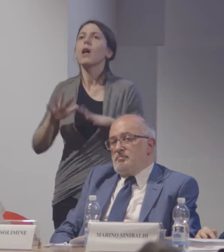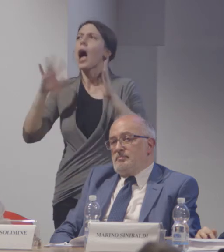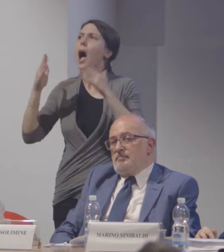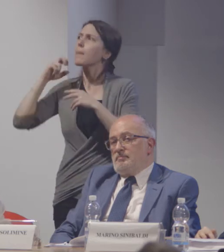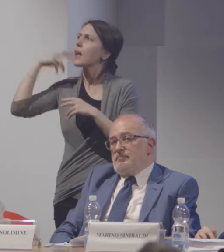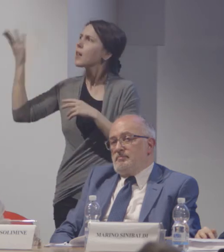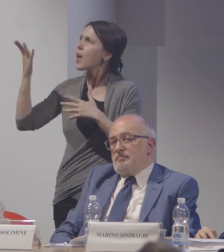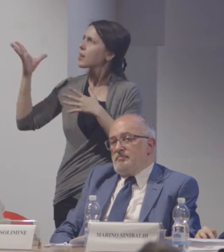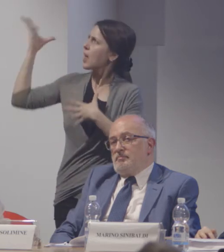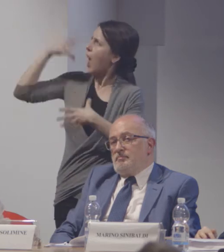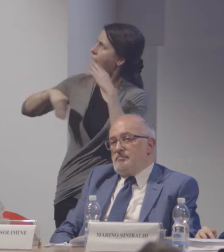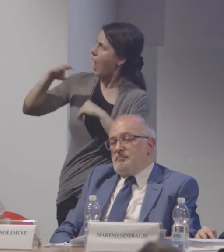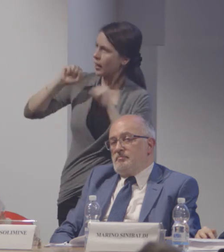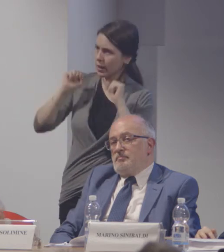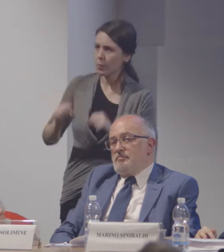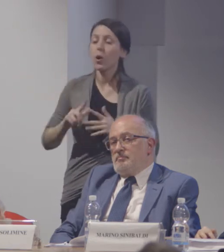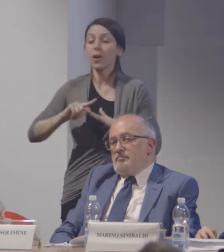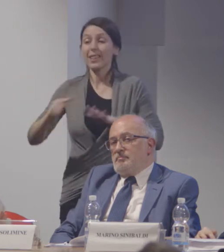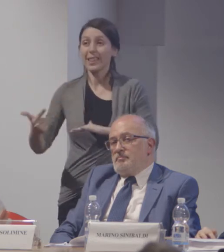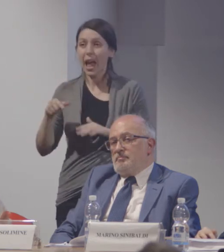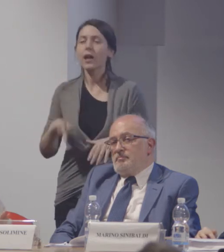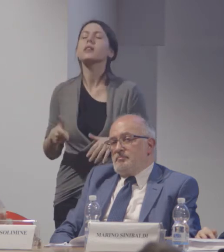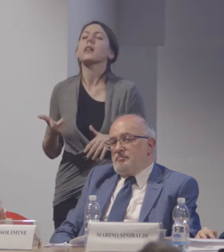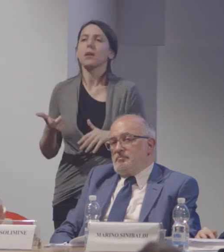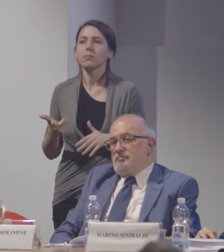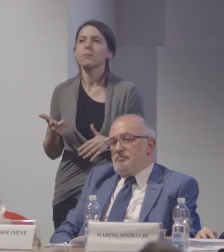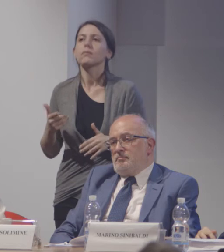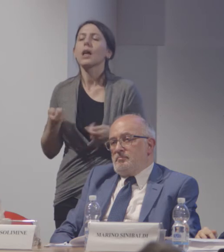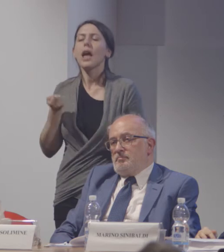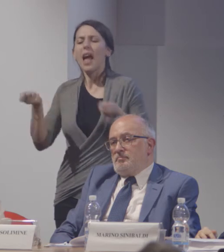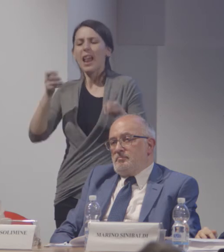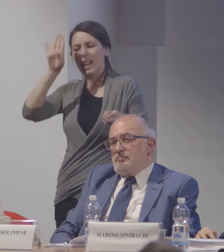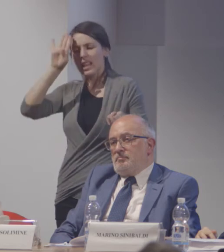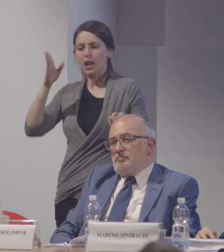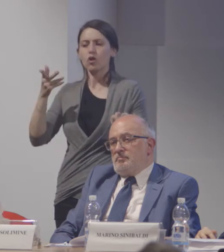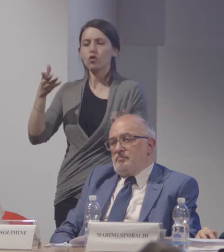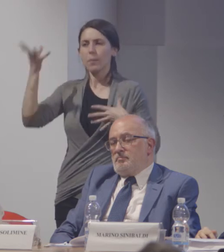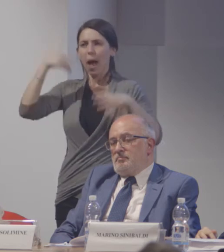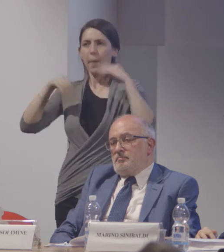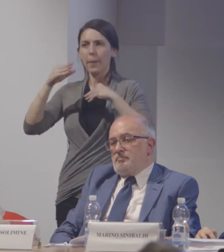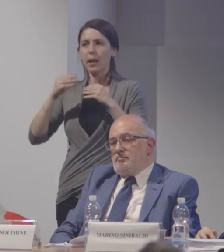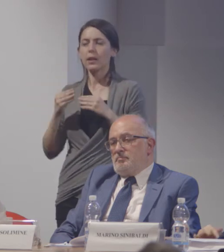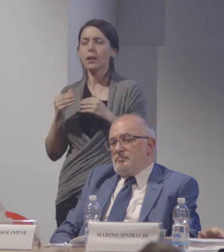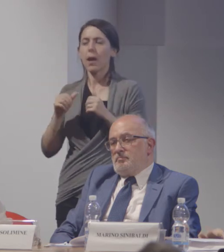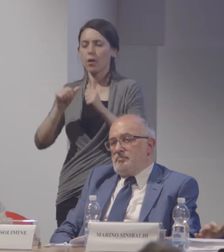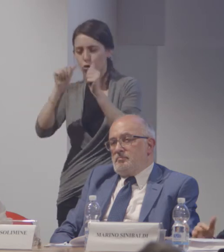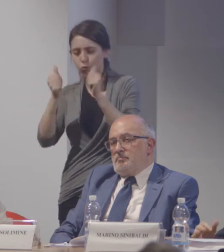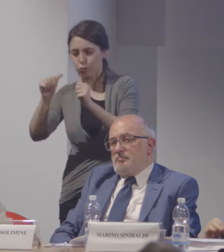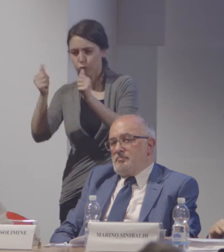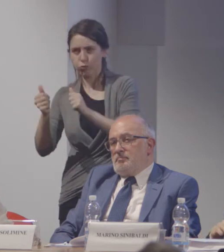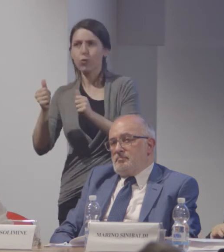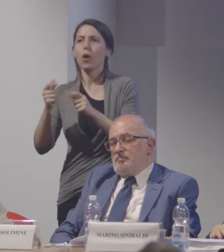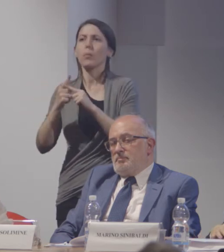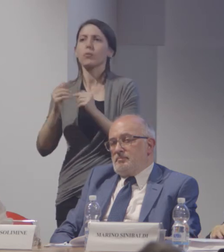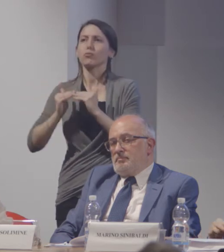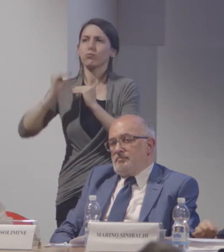di apprendimento, e infine modellizzare e far crescere la leadership degli apprendimenti. Ma direi che sono